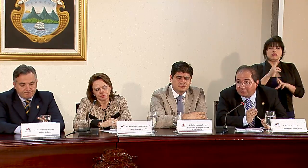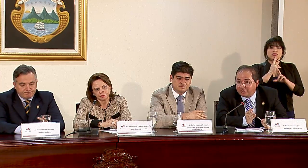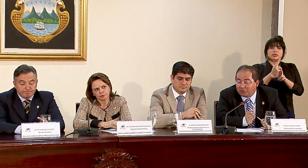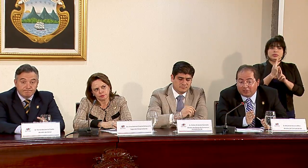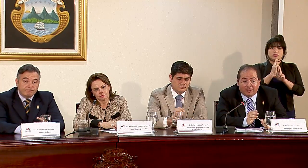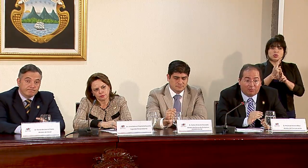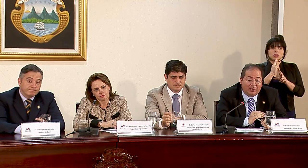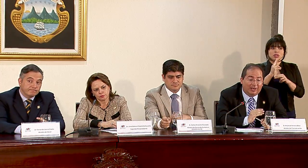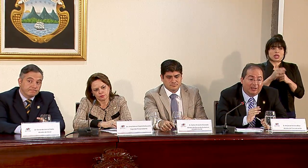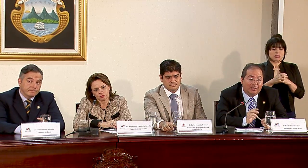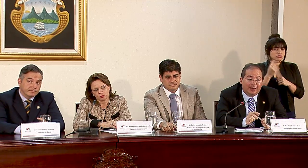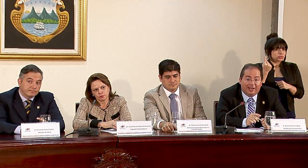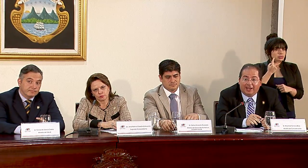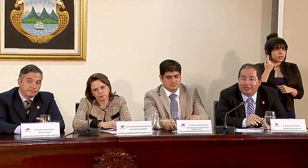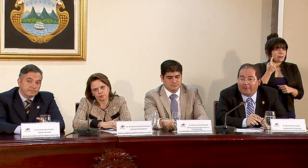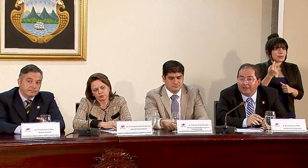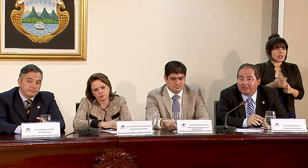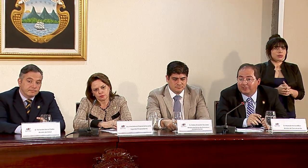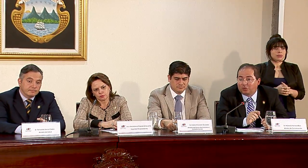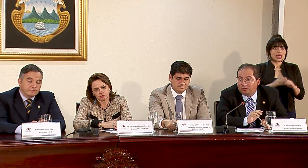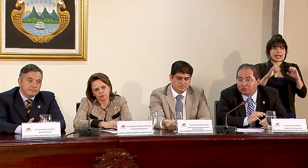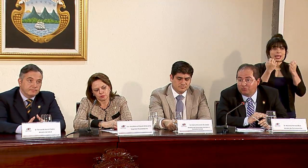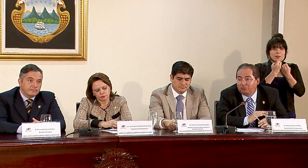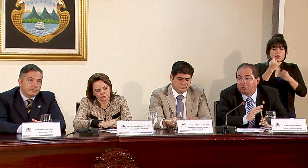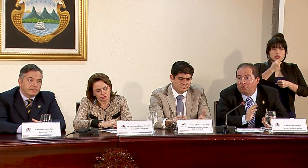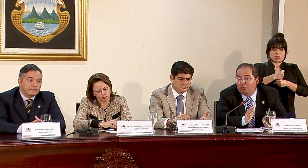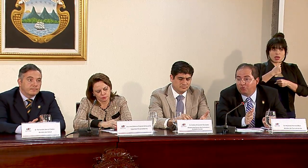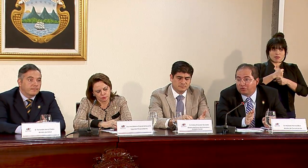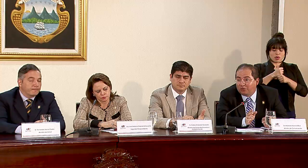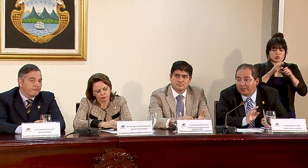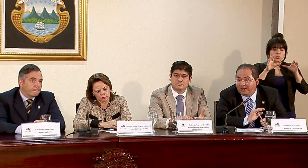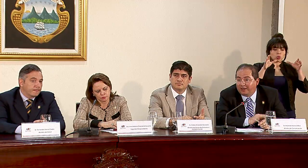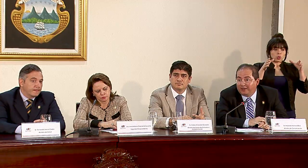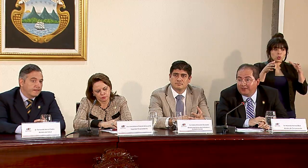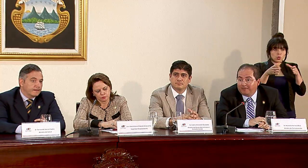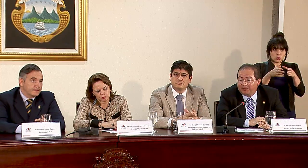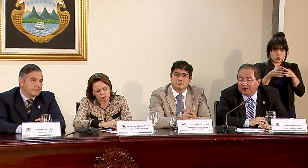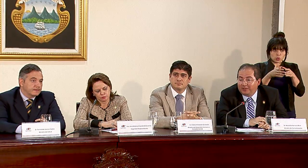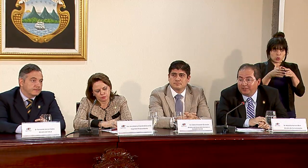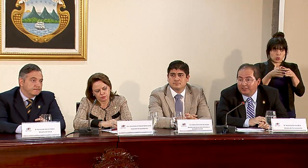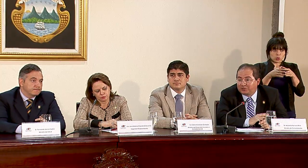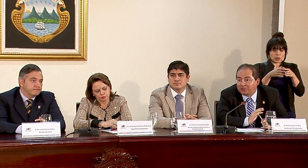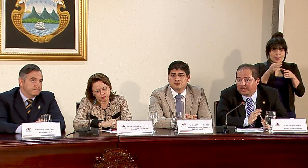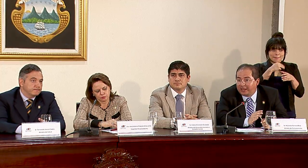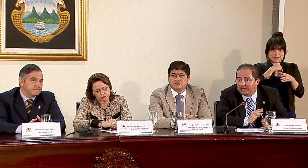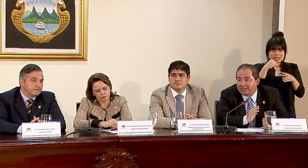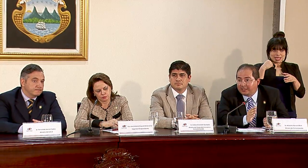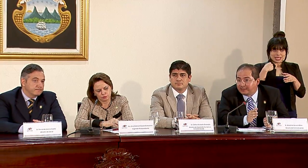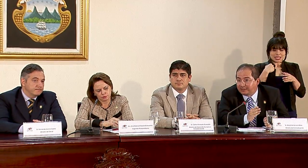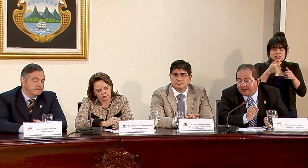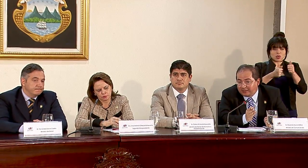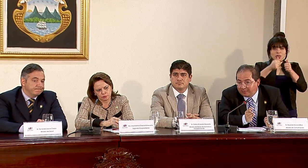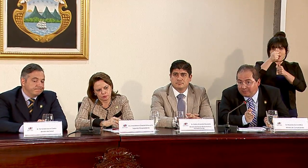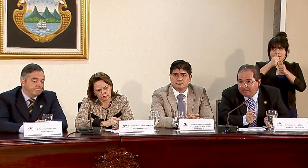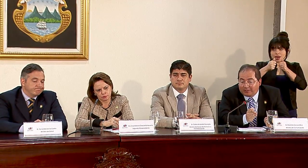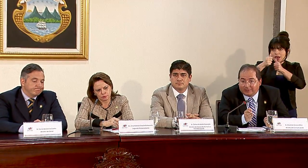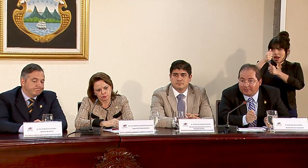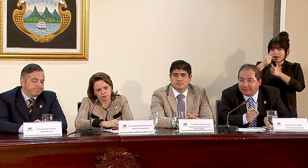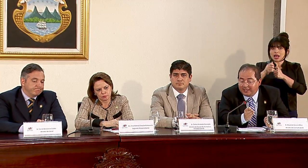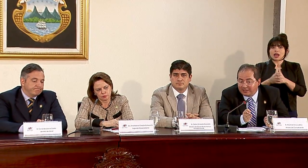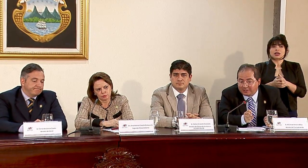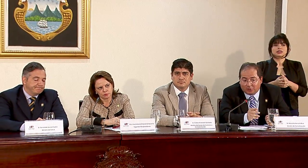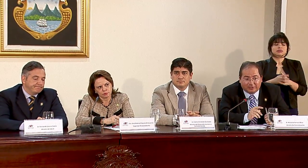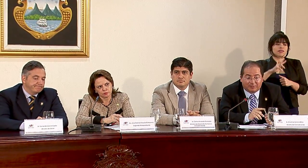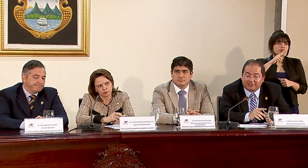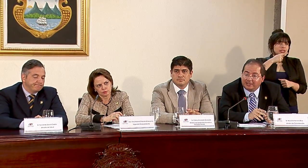todo el tiempo el gabinete somos un conjunto de ministros de jerarcas la